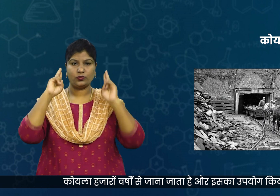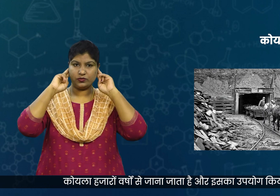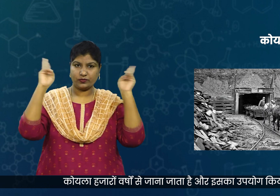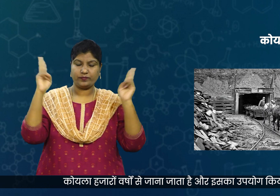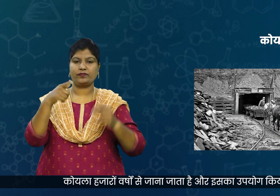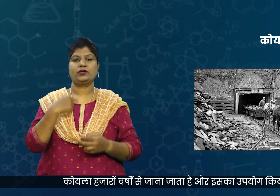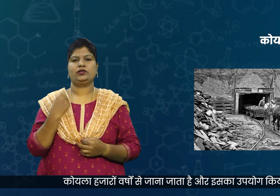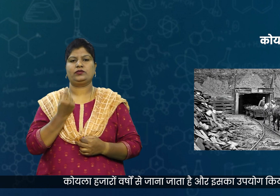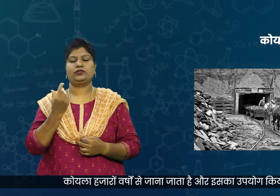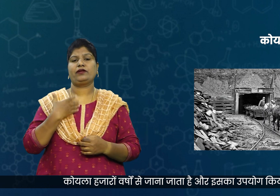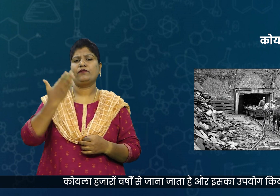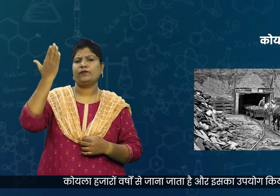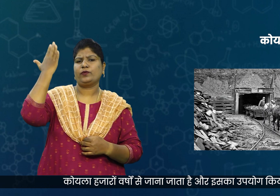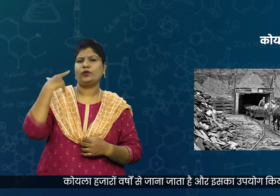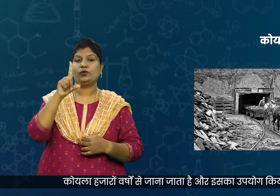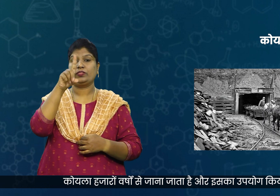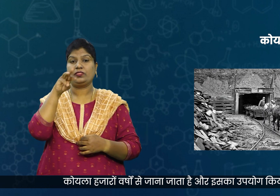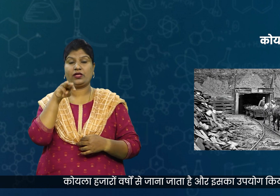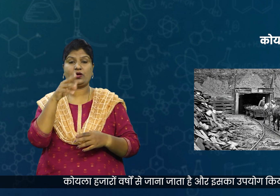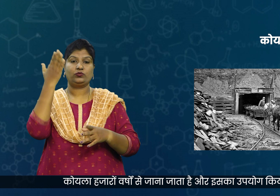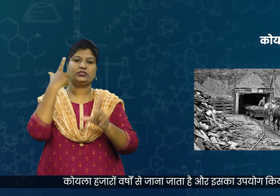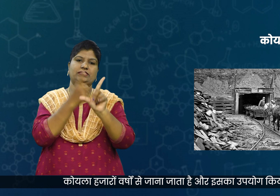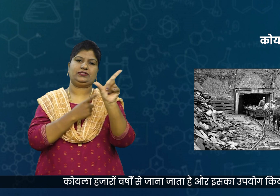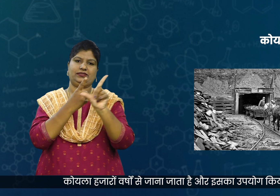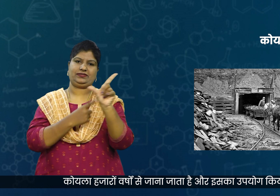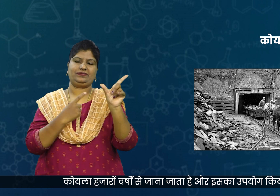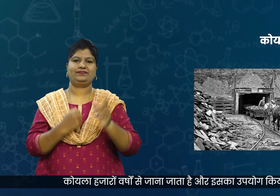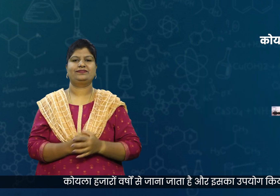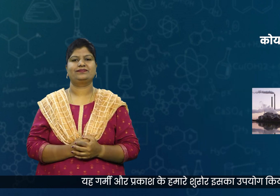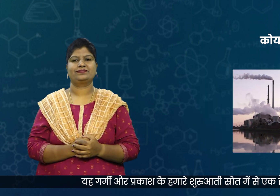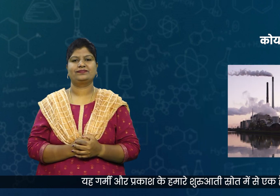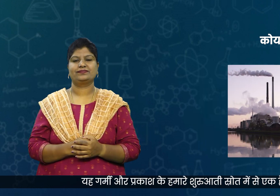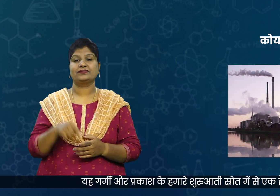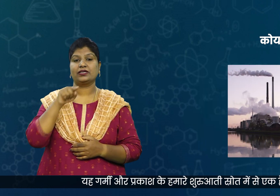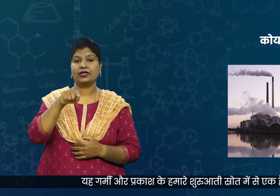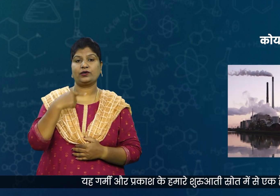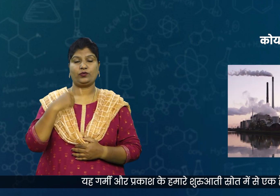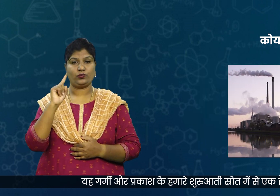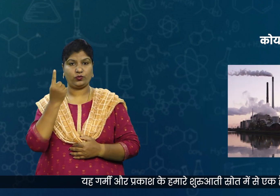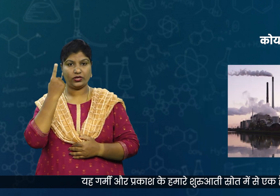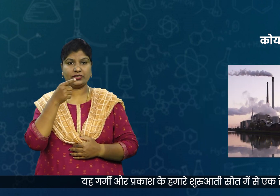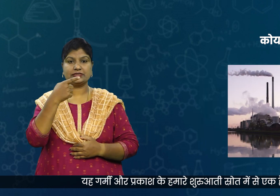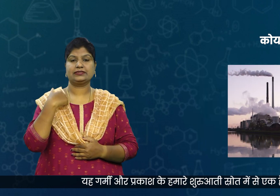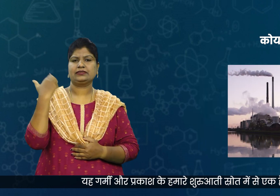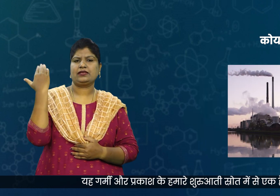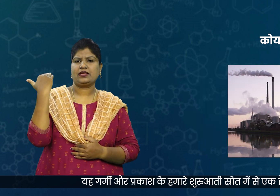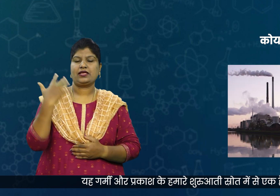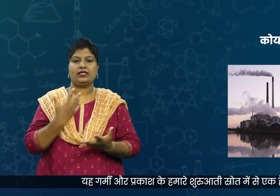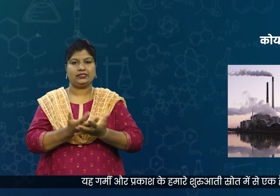जाता है और उसका उपयोग भी किया जाता है। ये गर्मी और प्रकाश के हमारे शुरुआती स्रोत में